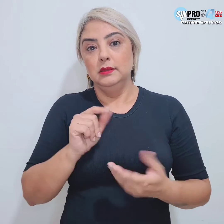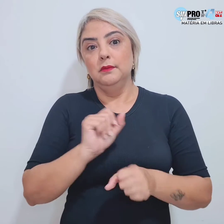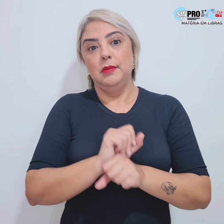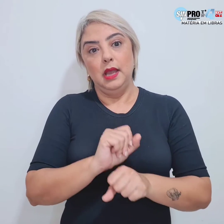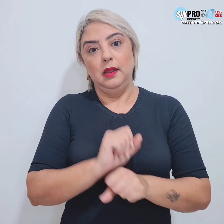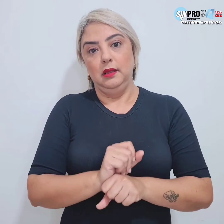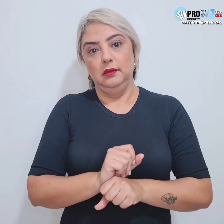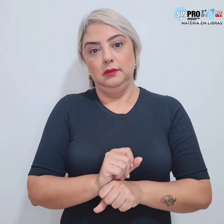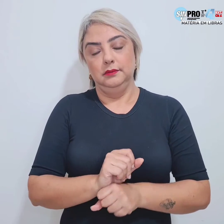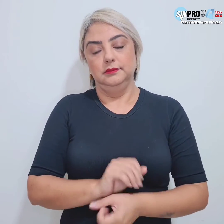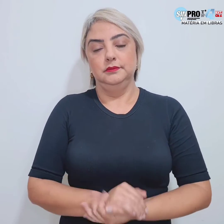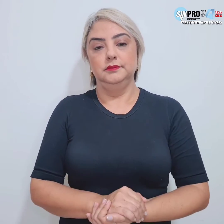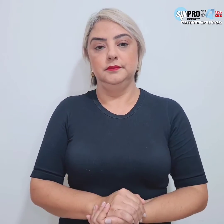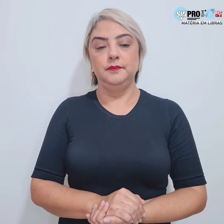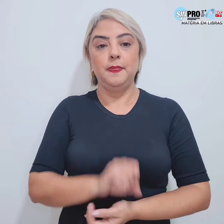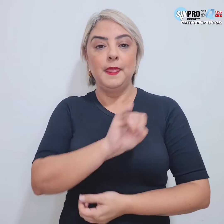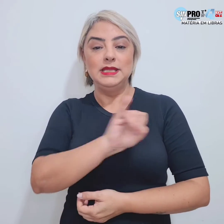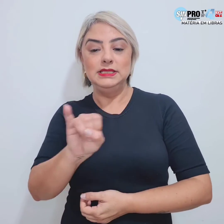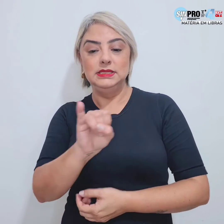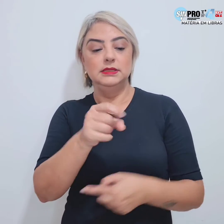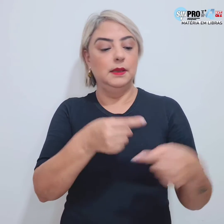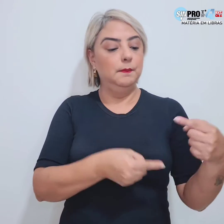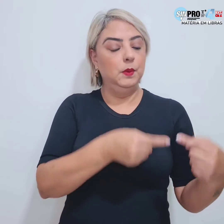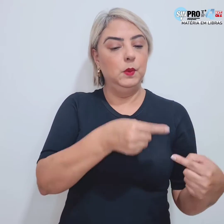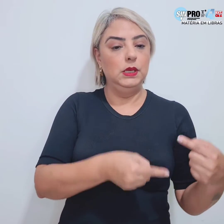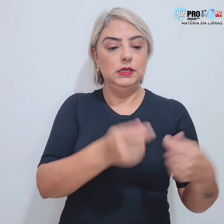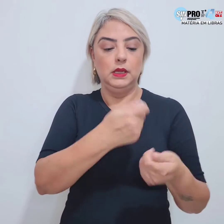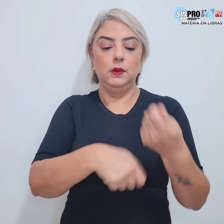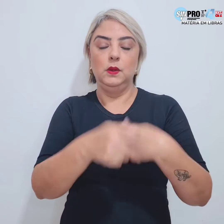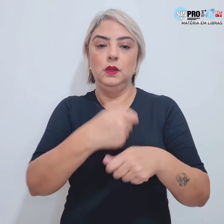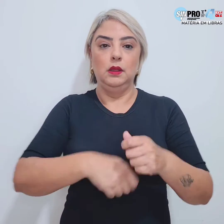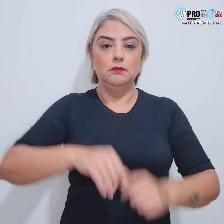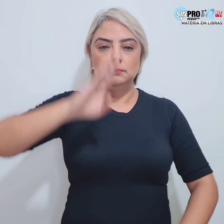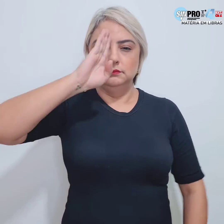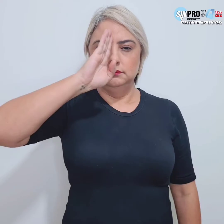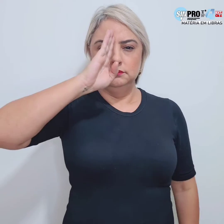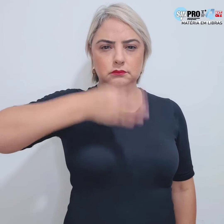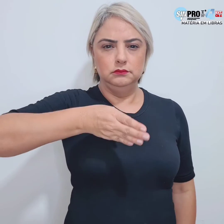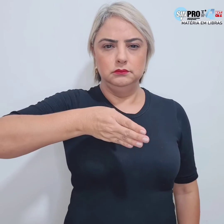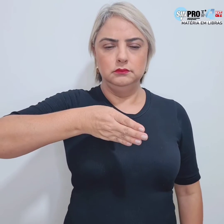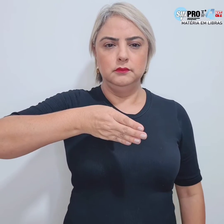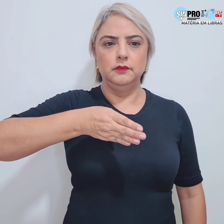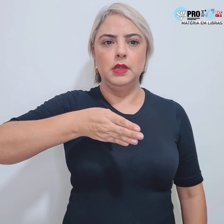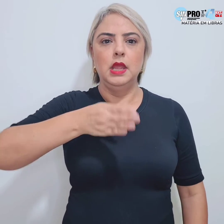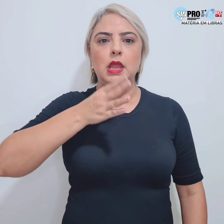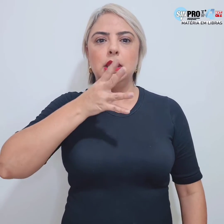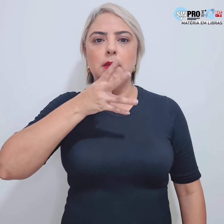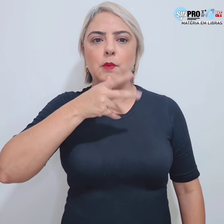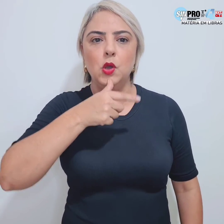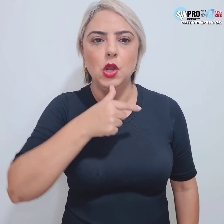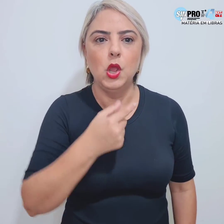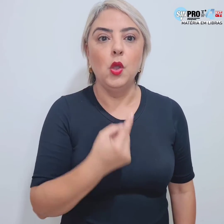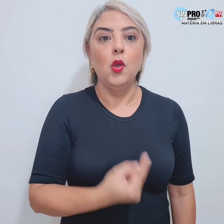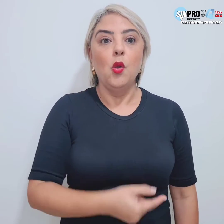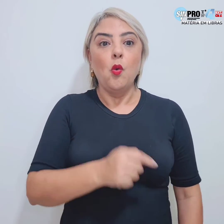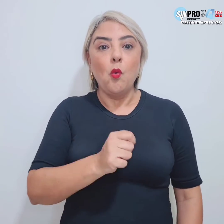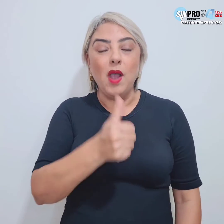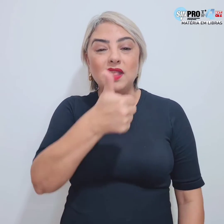Se a política econômica da ditadura militar demorou quase uma década para